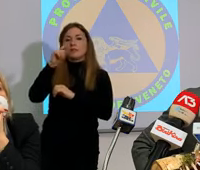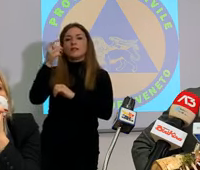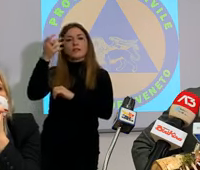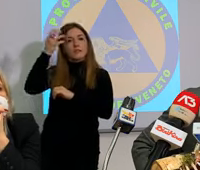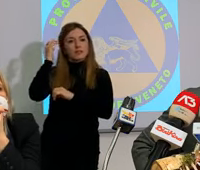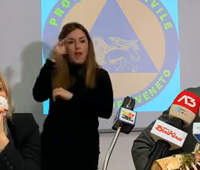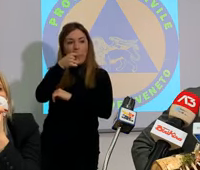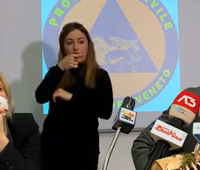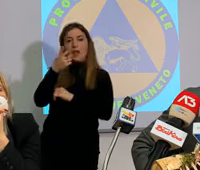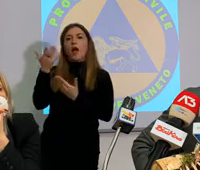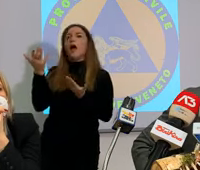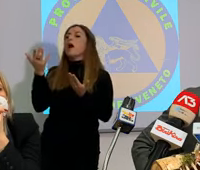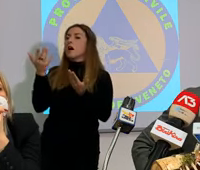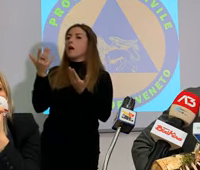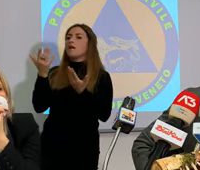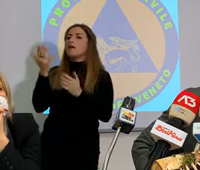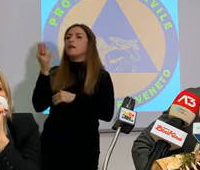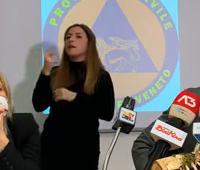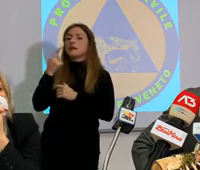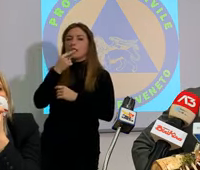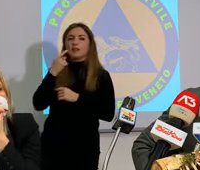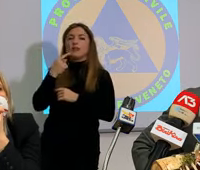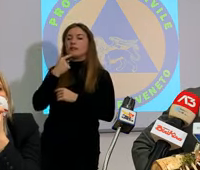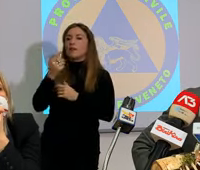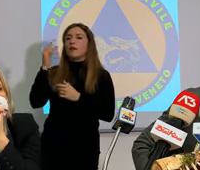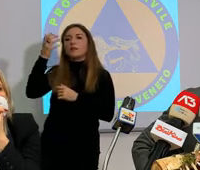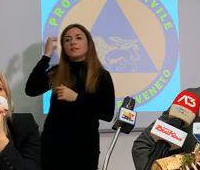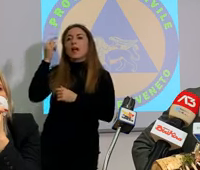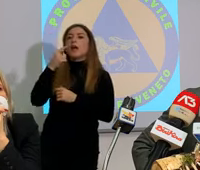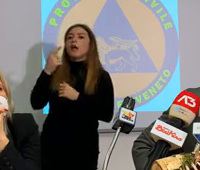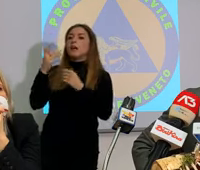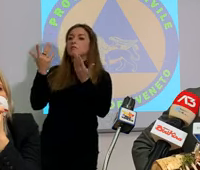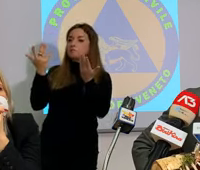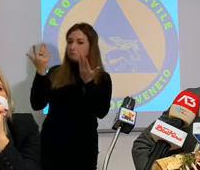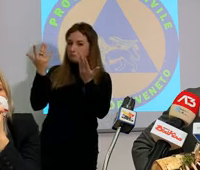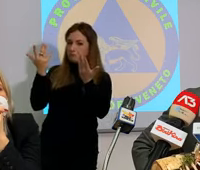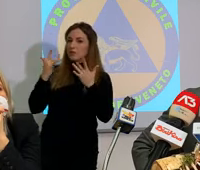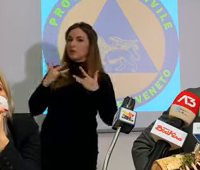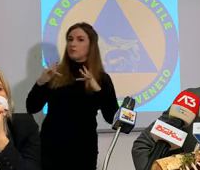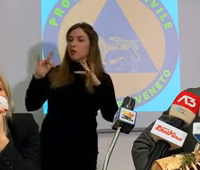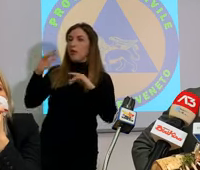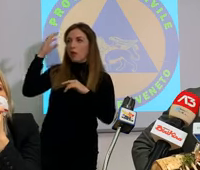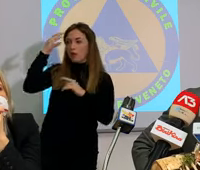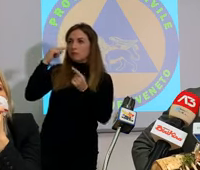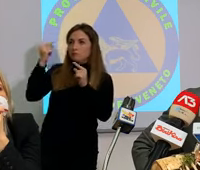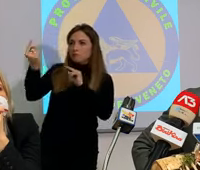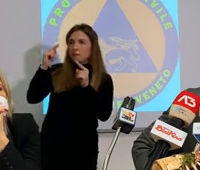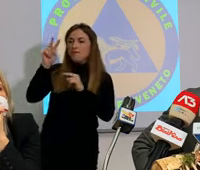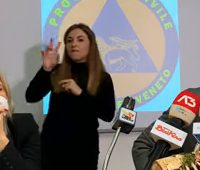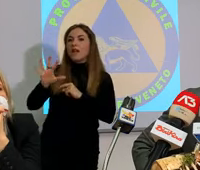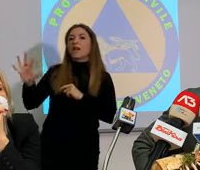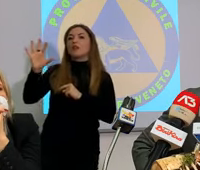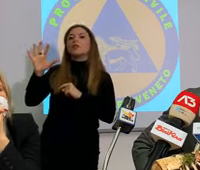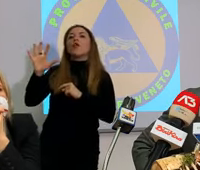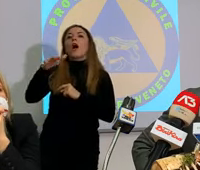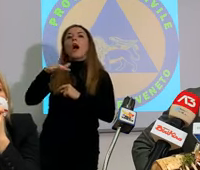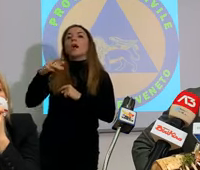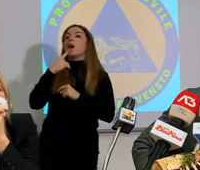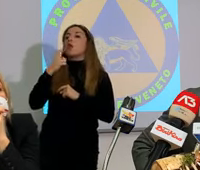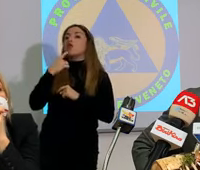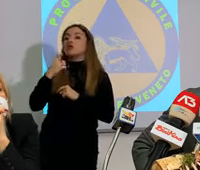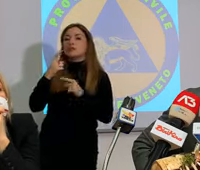sarebbe dichiarato favorevole nell'interrogazione con il governo ad un veneto in area rossa